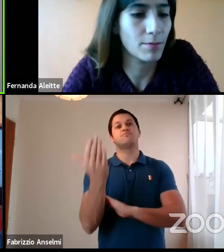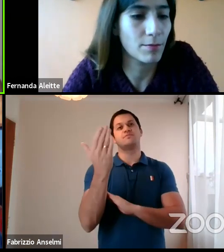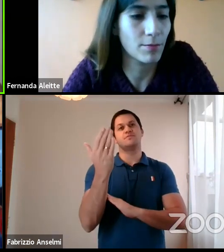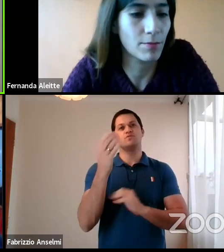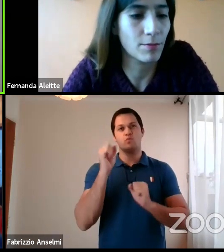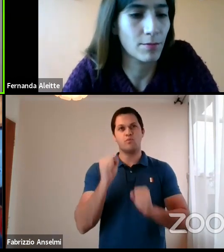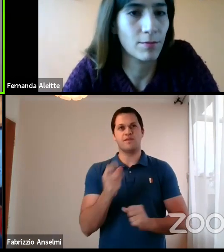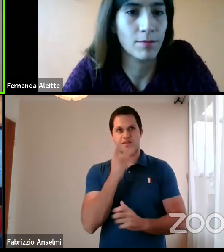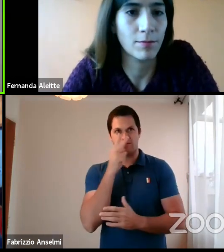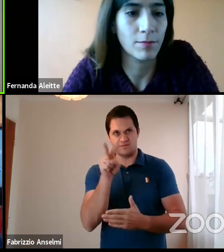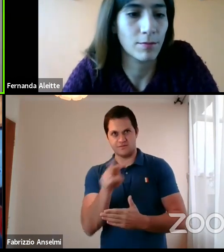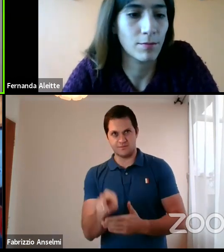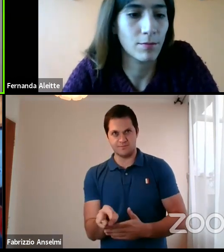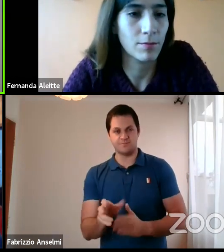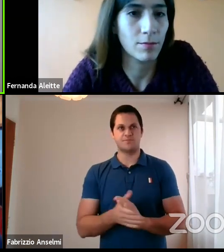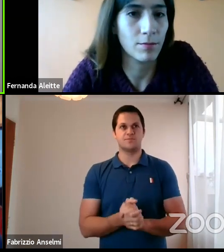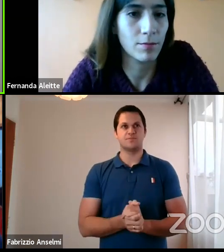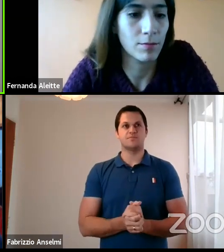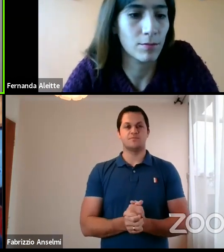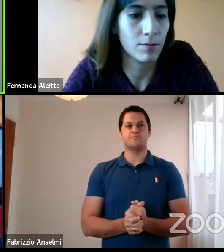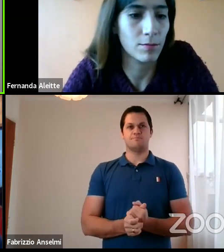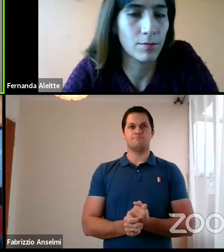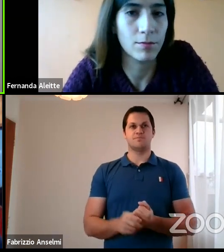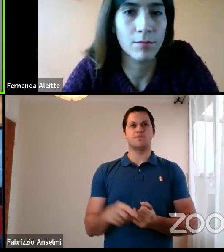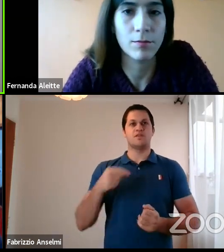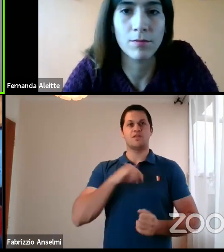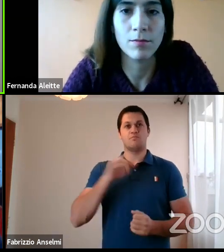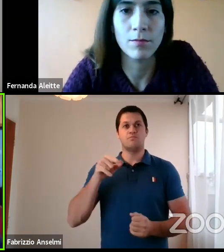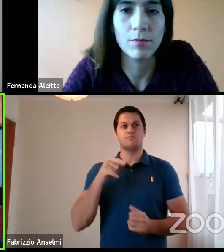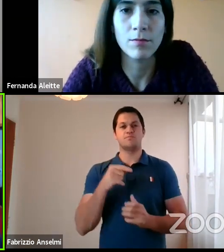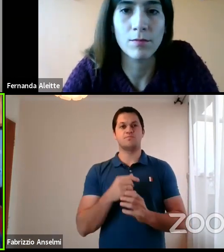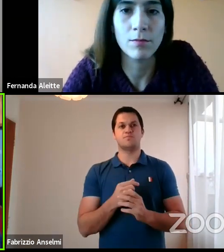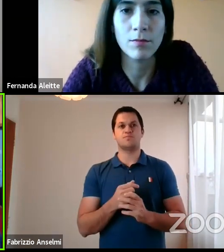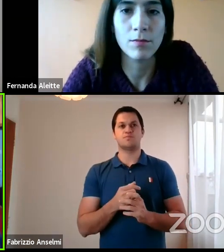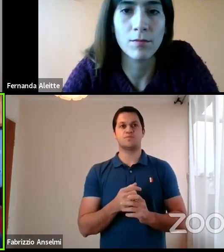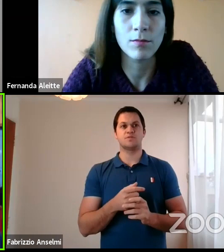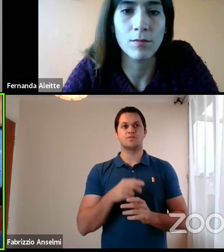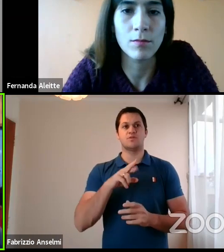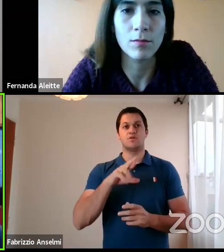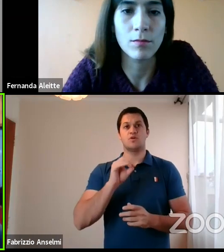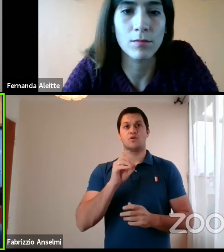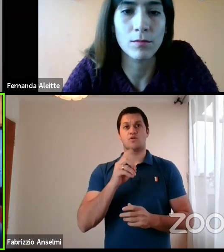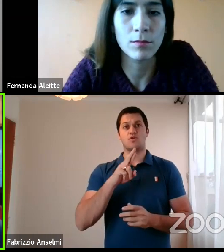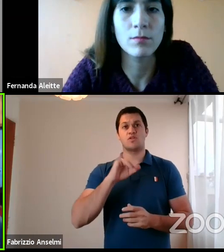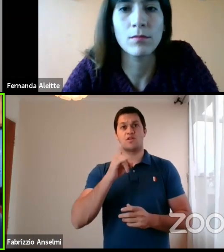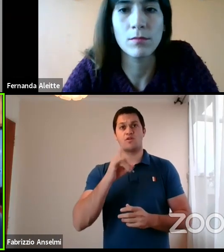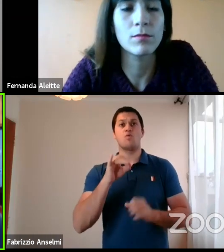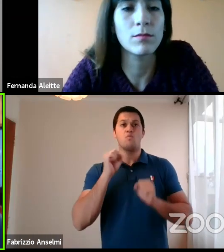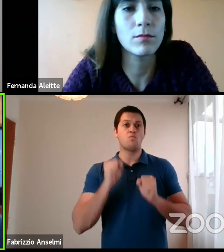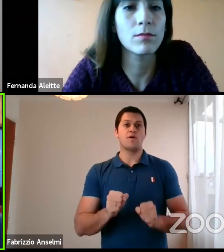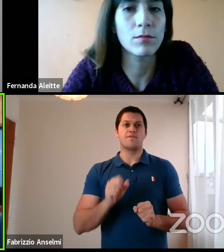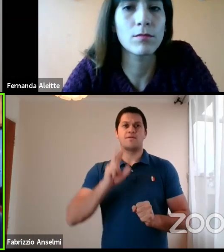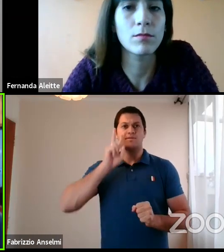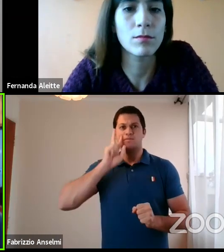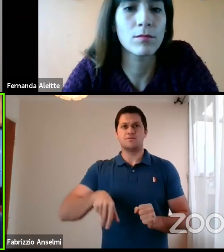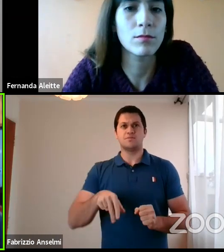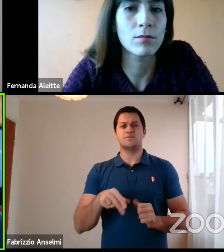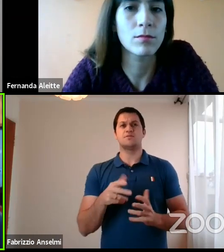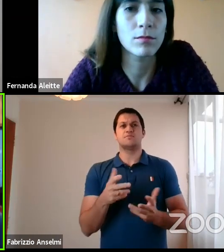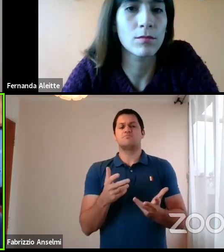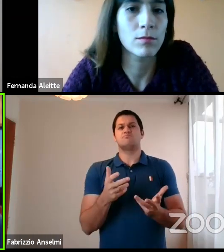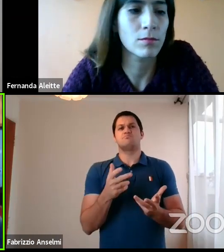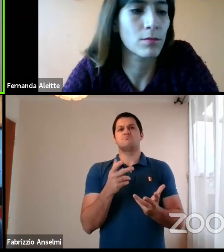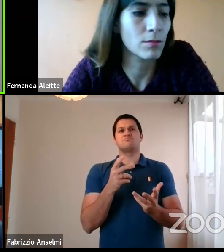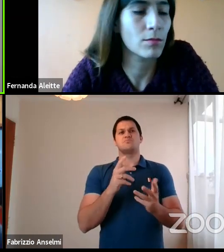gracias. Yo voy a apagar mi cámara y voy a enfocar en redes sociales. ¿Sí? También yo puedo exponer, sin mostrar la diapositiva, la estoy mirando en otro notebook.